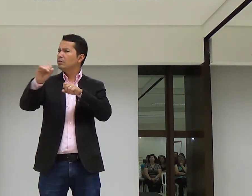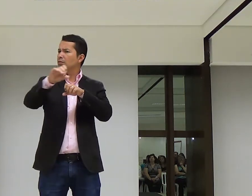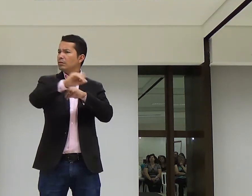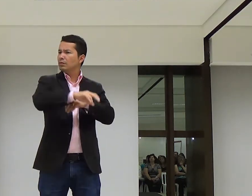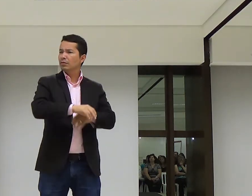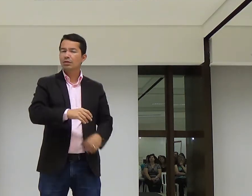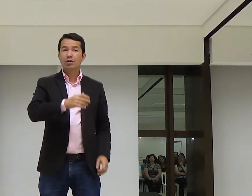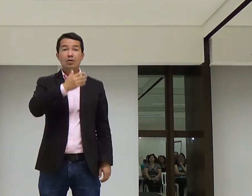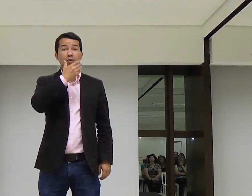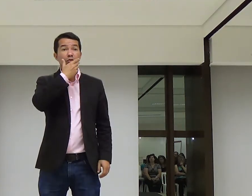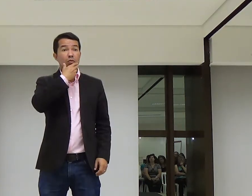Jesus